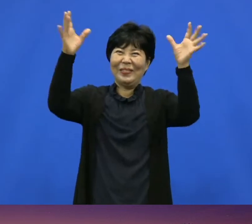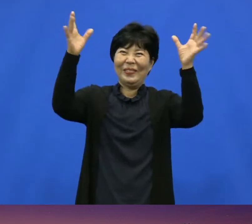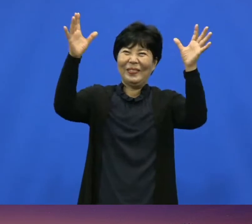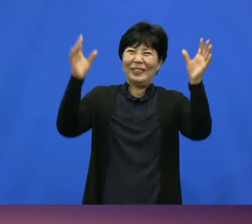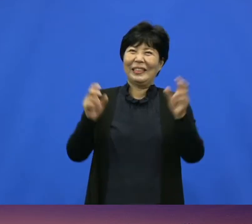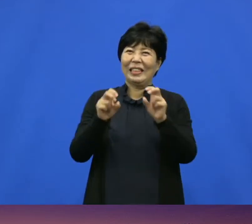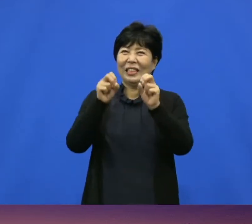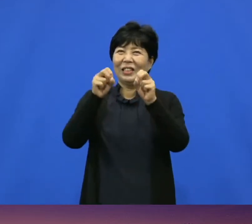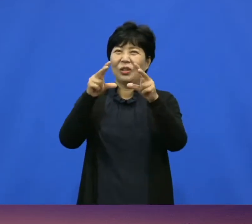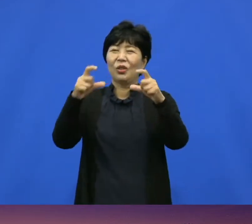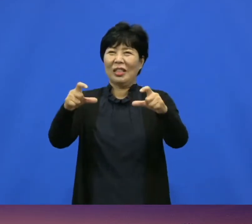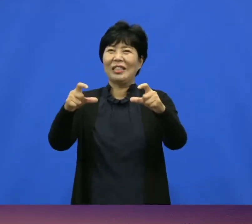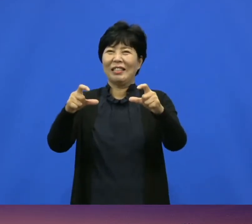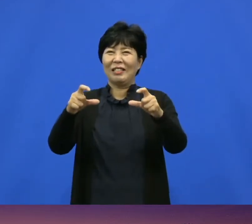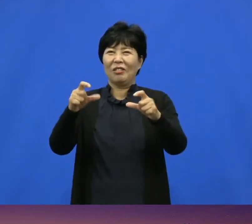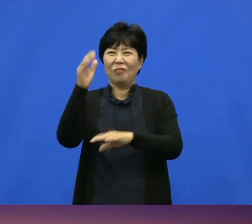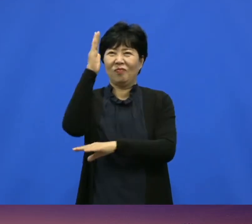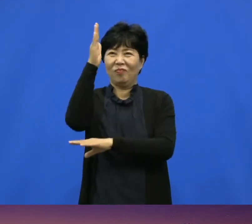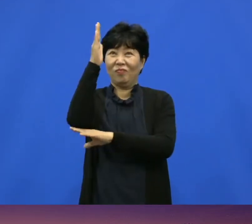여러분들